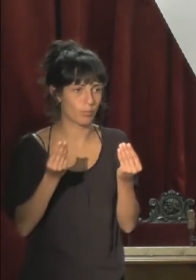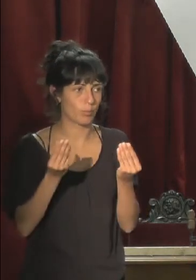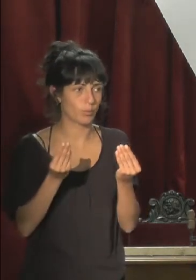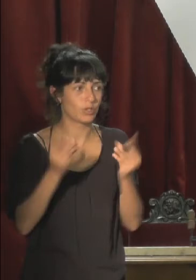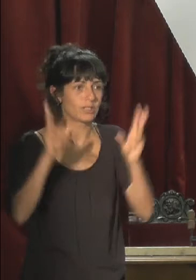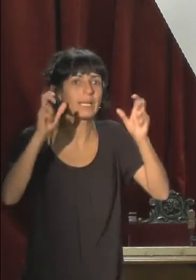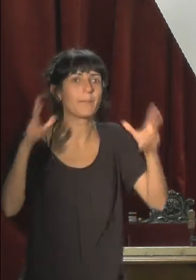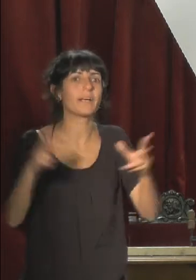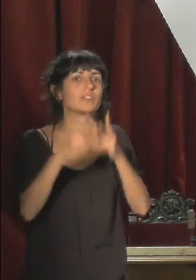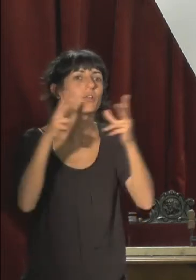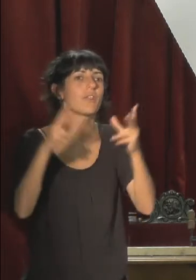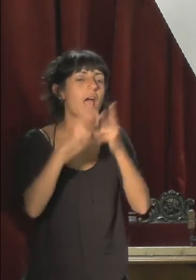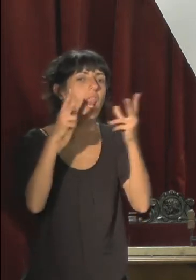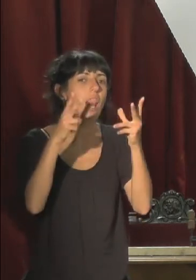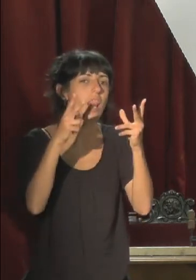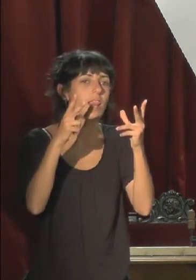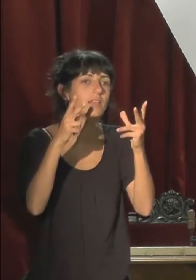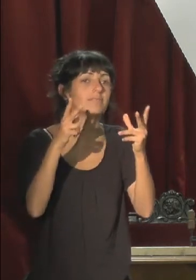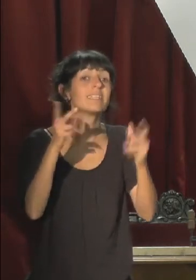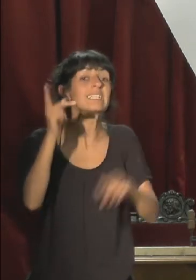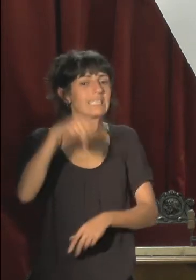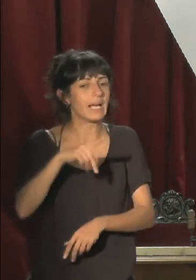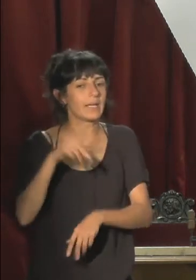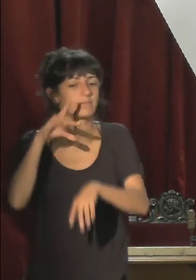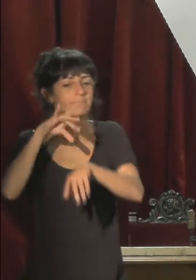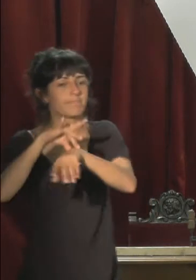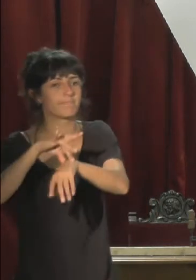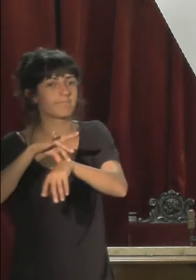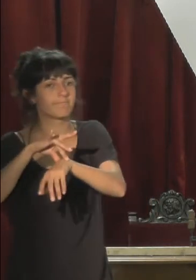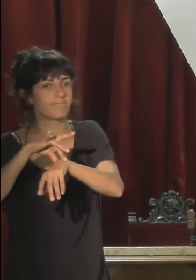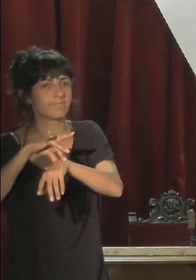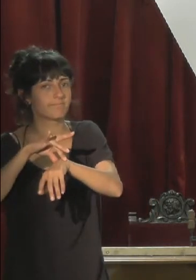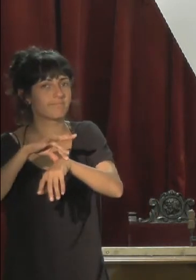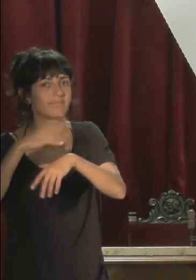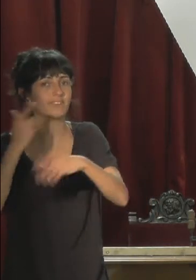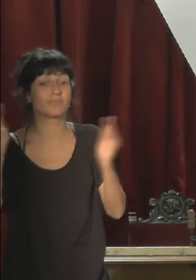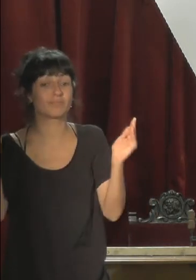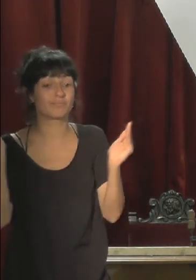por unha saúde pública, universal e gratuita, verdade, Luís Laporta?